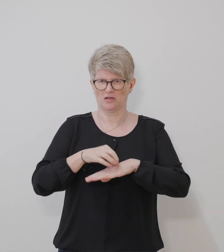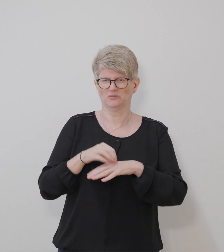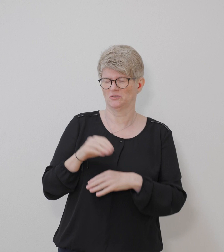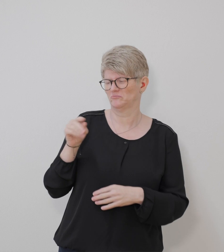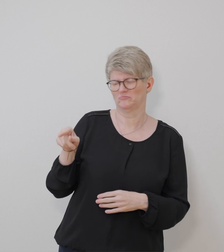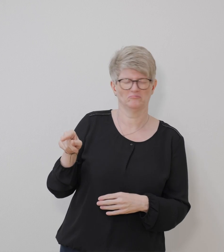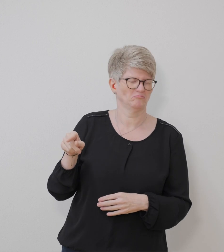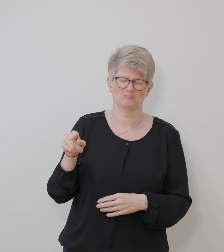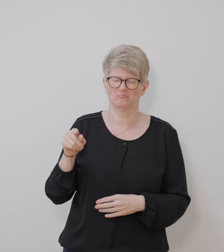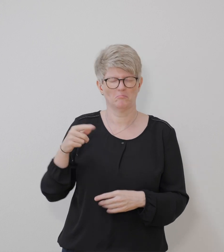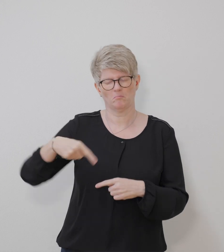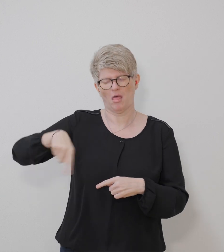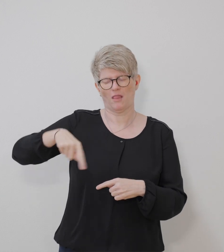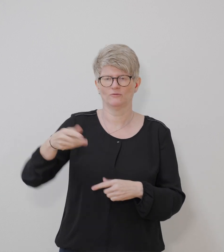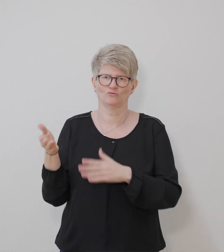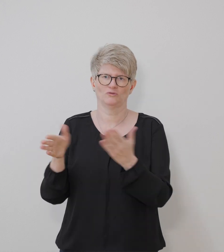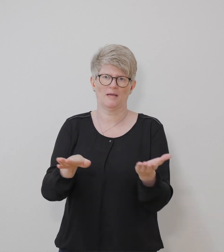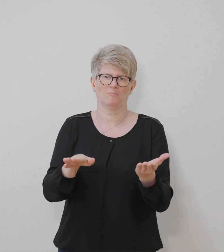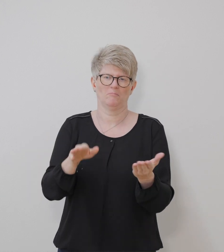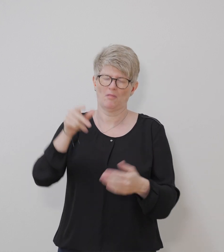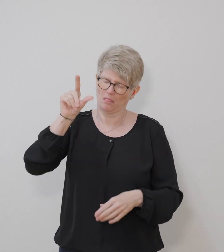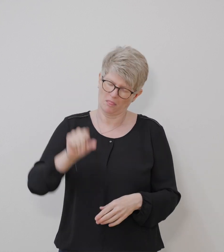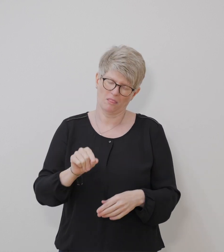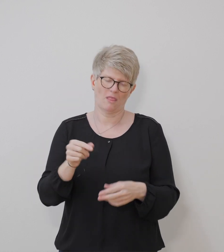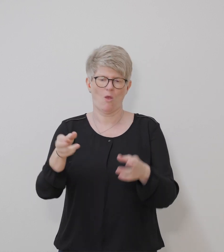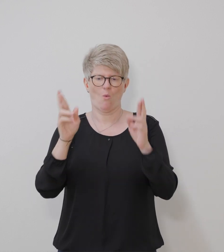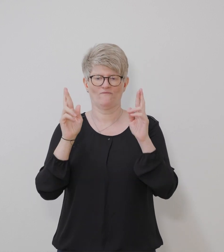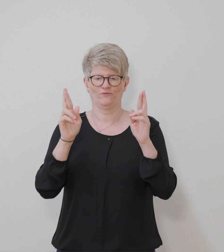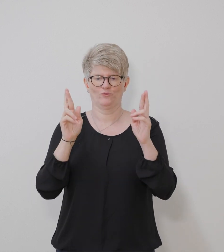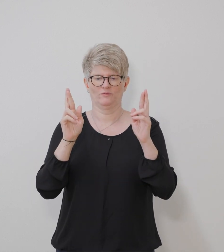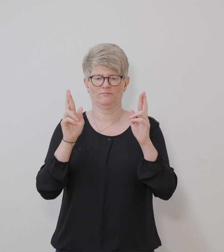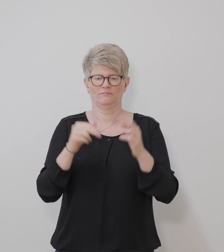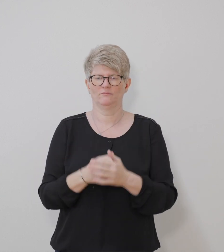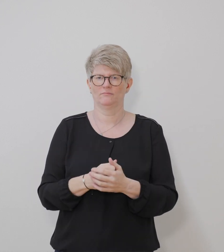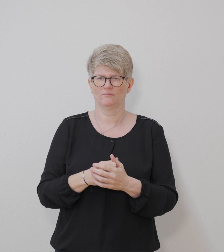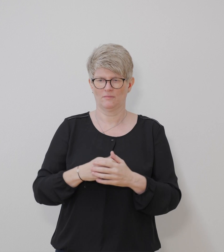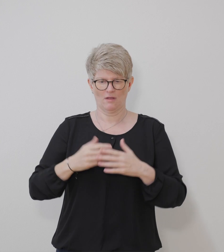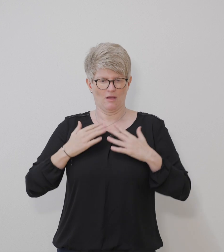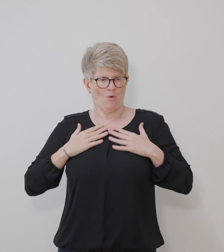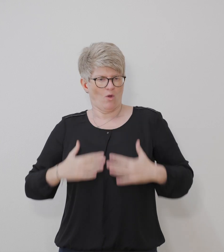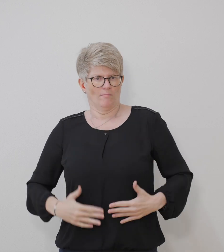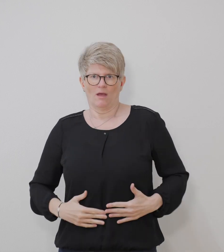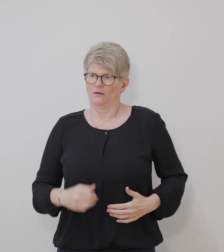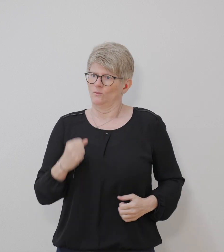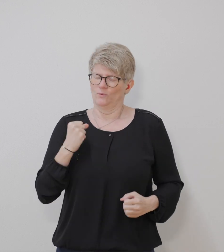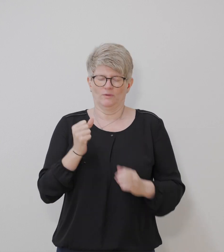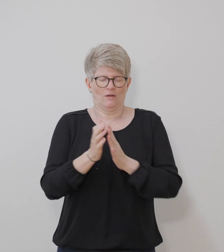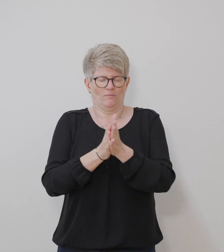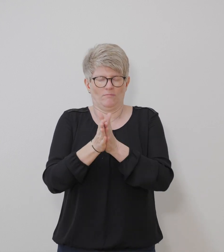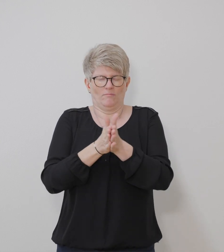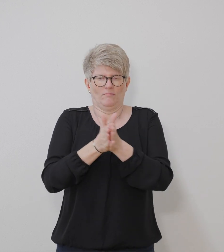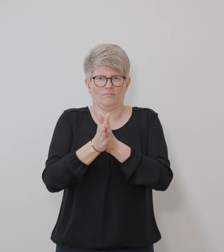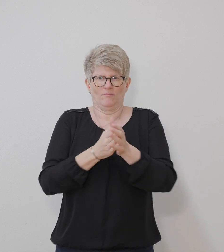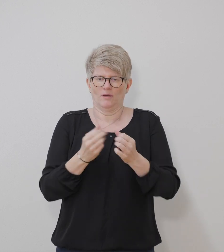im künstlichen Koma, war eigentlich nach Aussage der Ärzte zum Tod verurteilt. Es gab